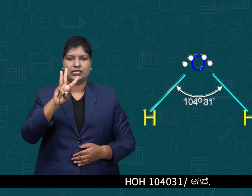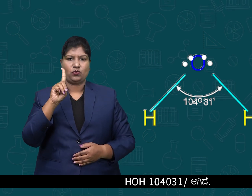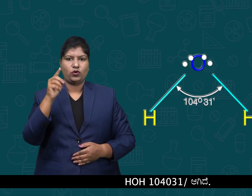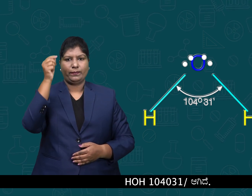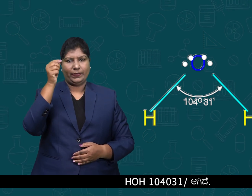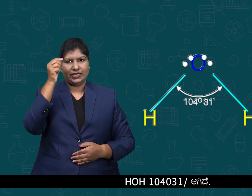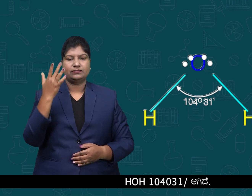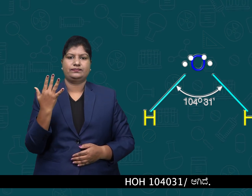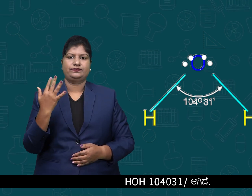104031 ಆಗಿದೆ.